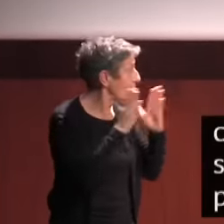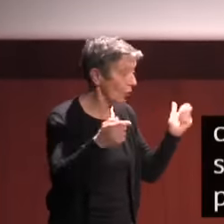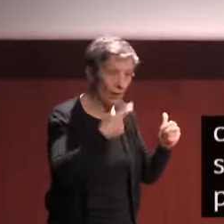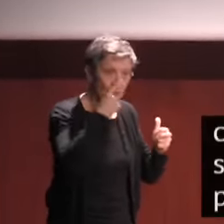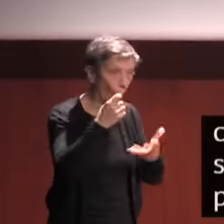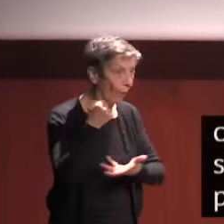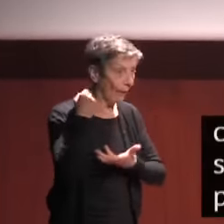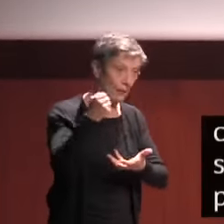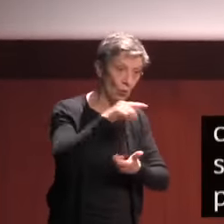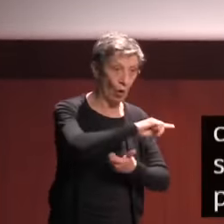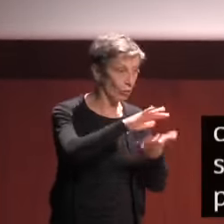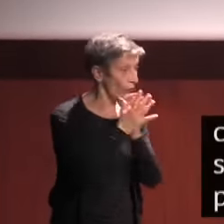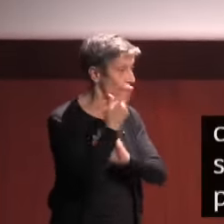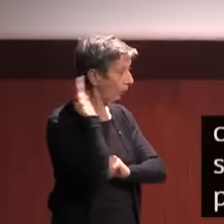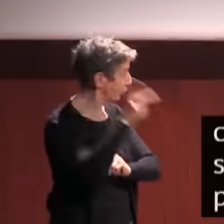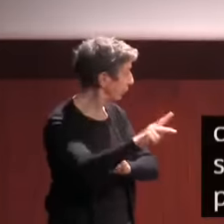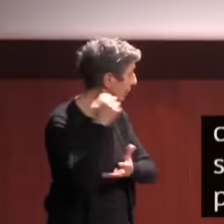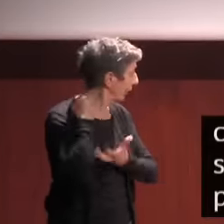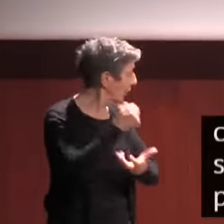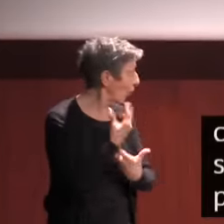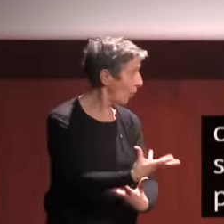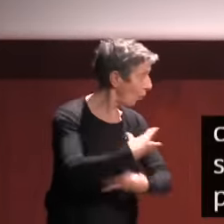patrimoine.